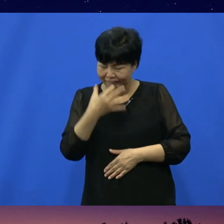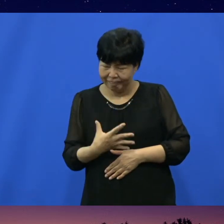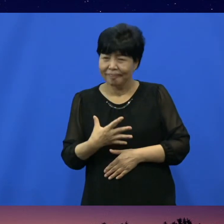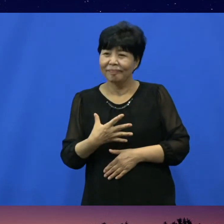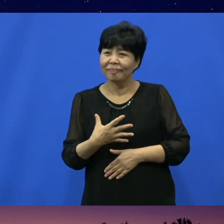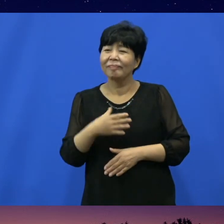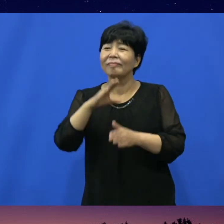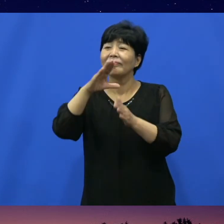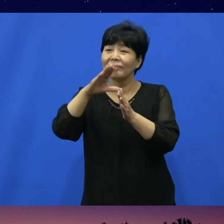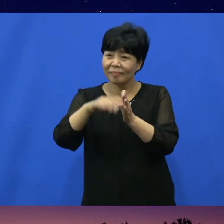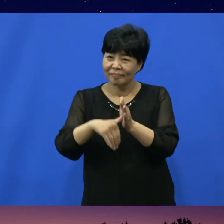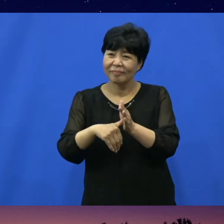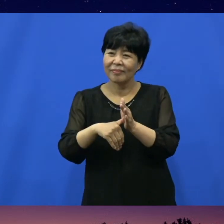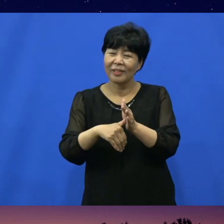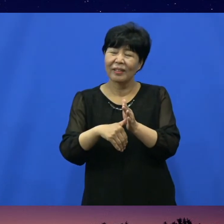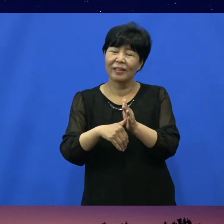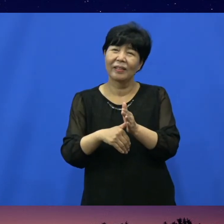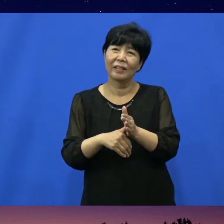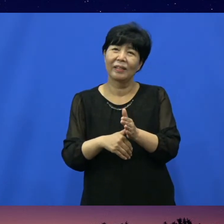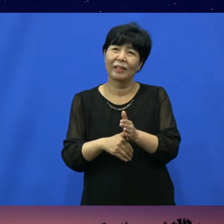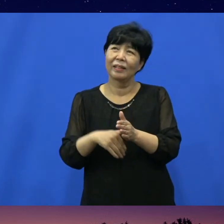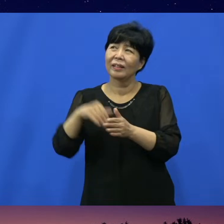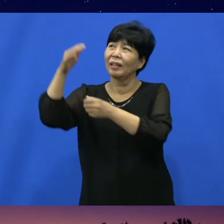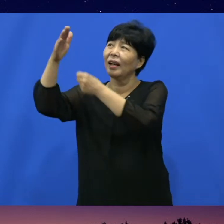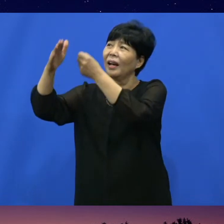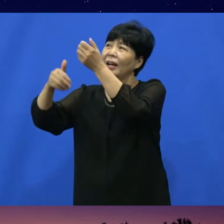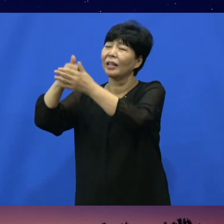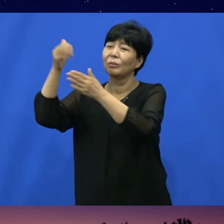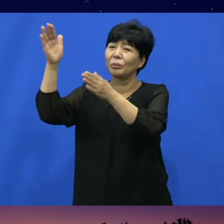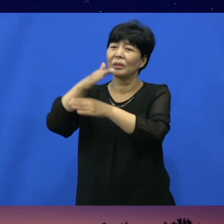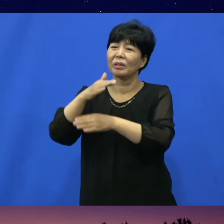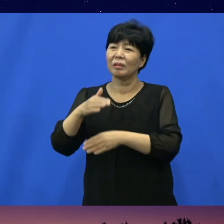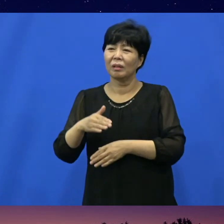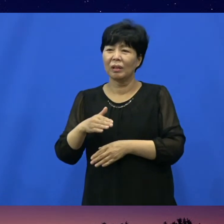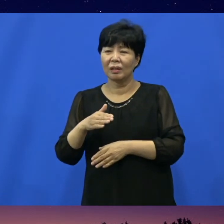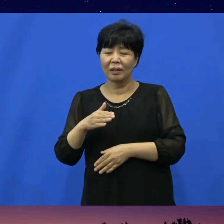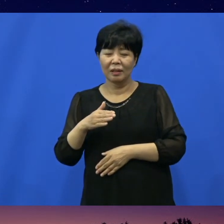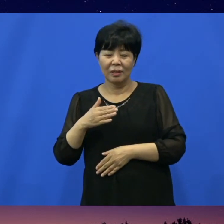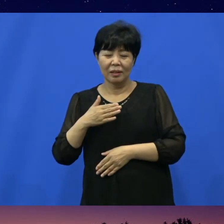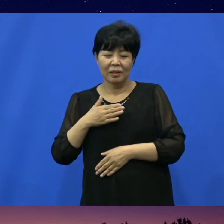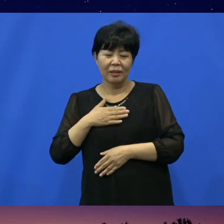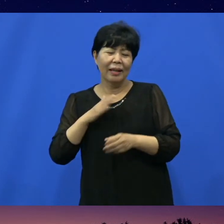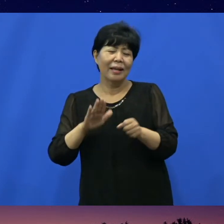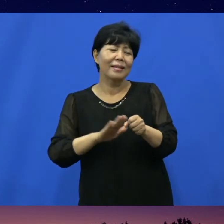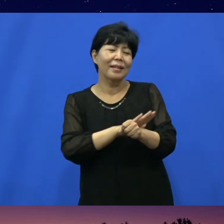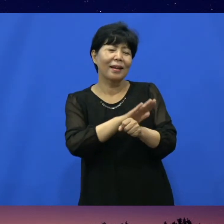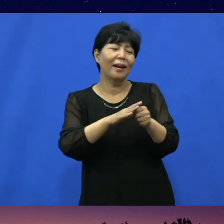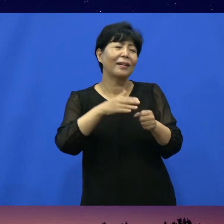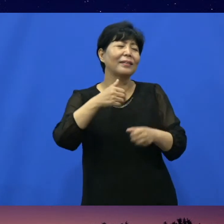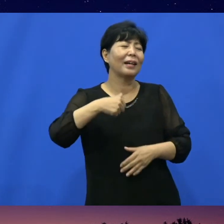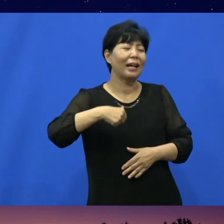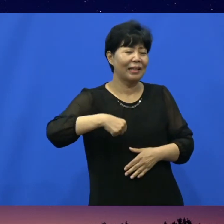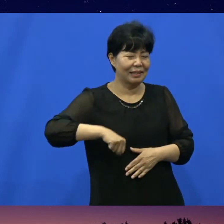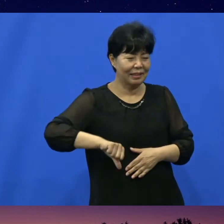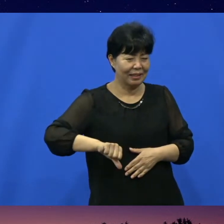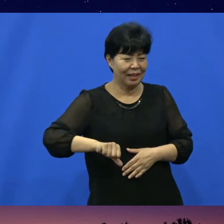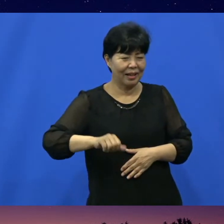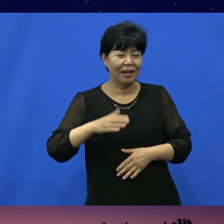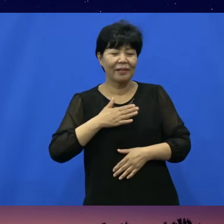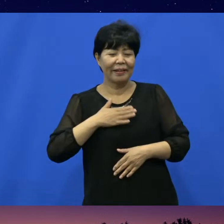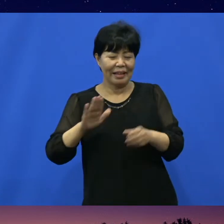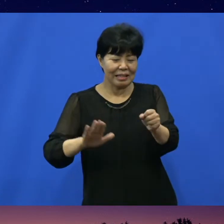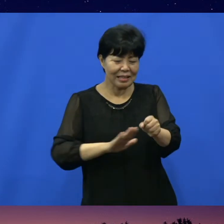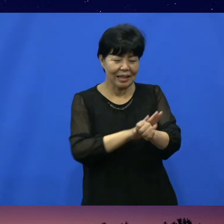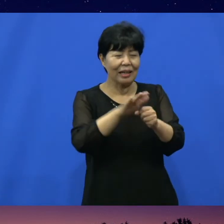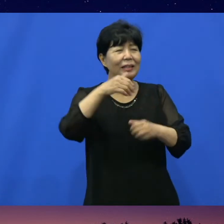그때 예수님은 계속 그 얘기를 들으셨을 것. 너는 내 사랑하는 아들이다. 너는 내 사랑하는 아들이다.